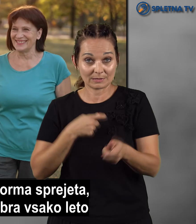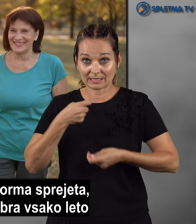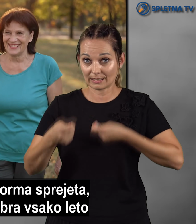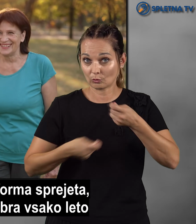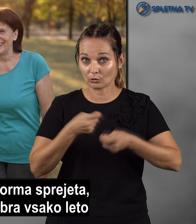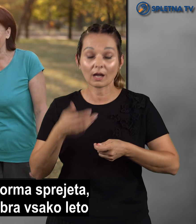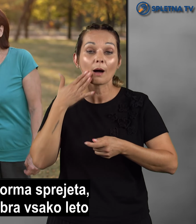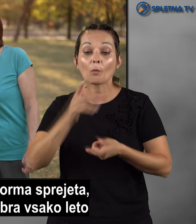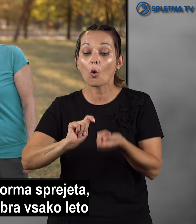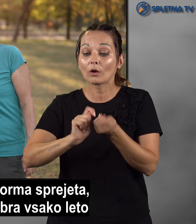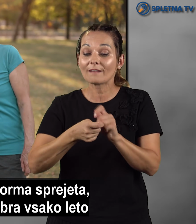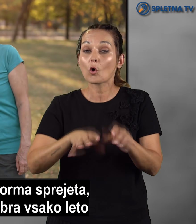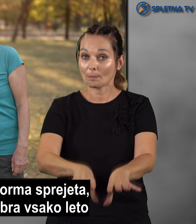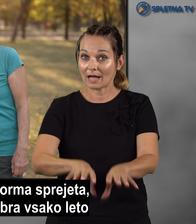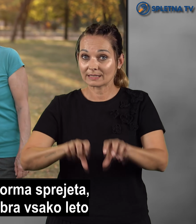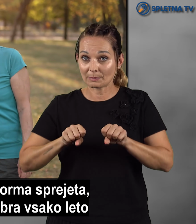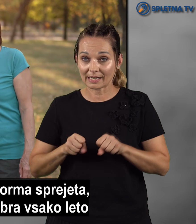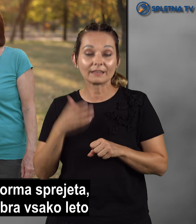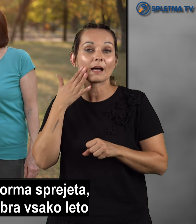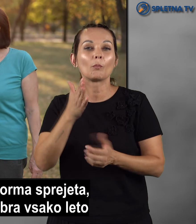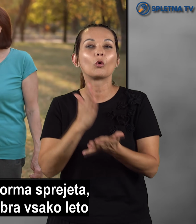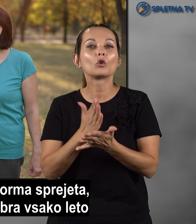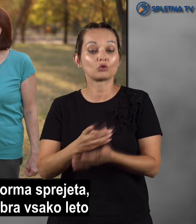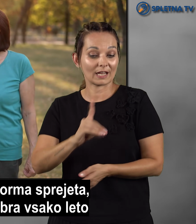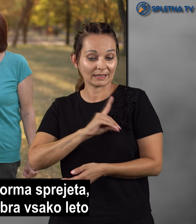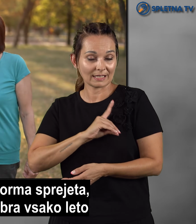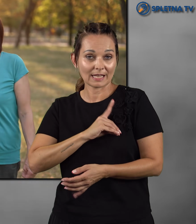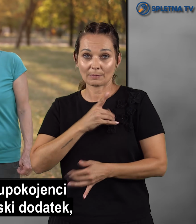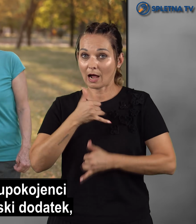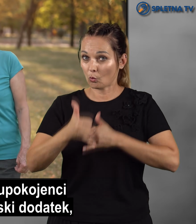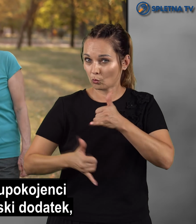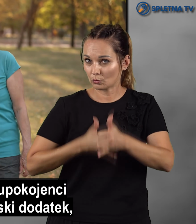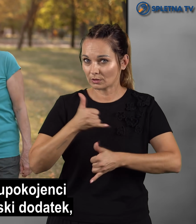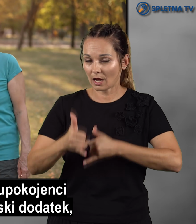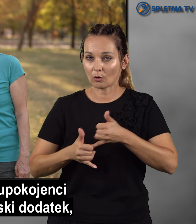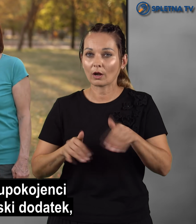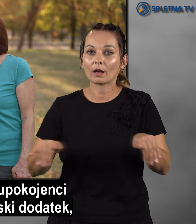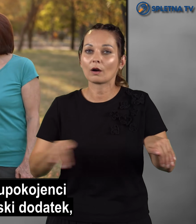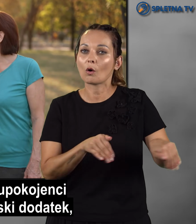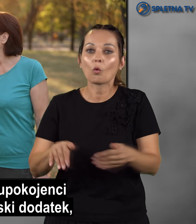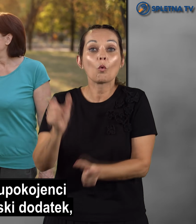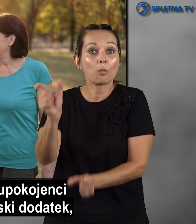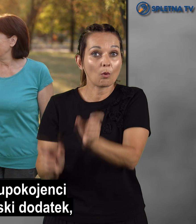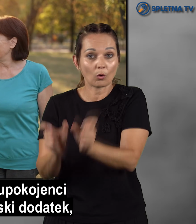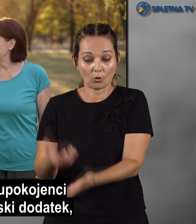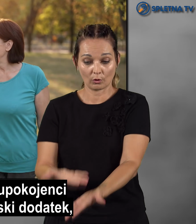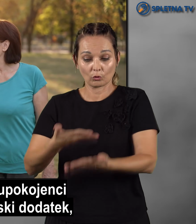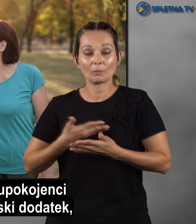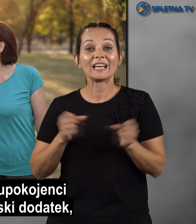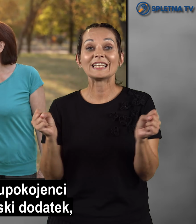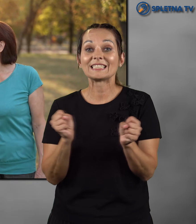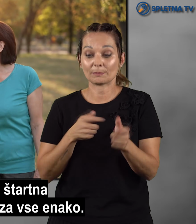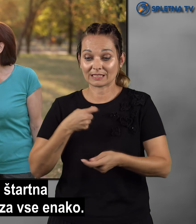Vkolikor bo reforma sprejeta, bodo že decembra vsako leto, to je lahko upokojenci dobili ta